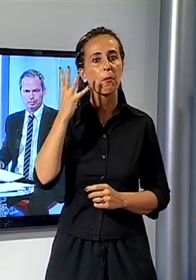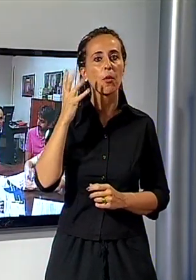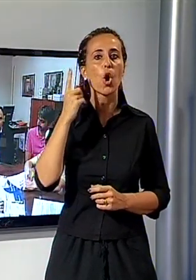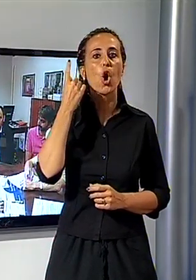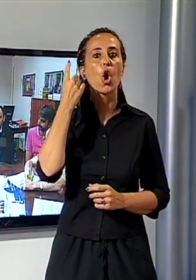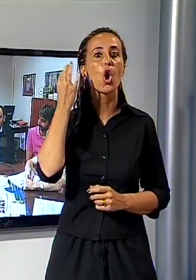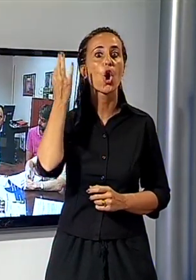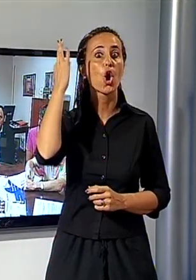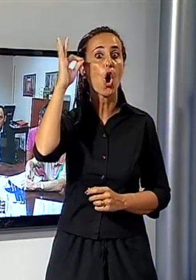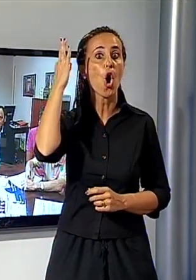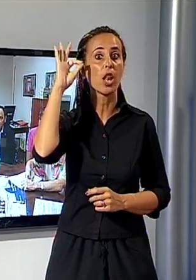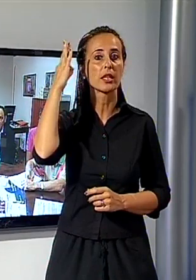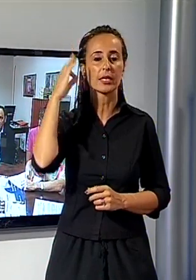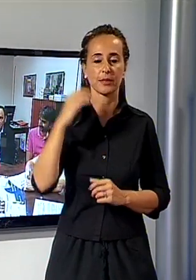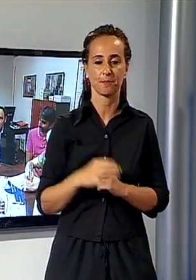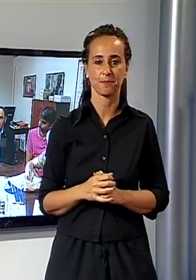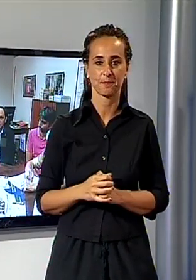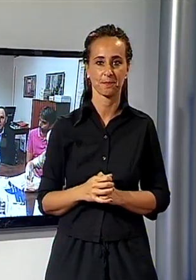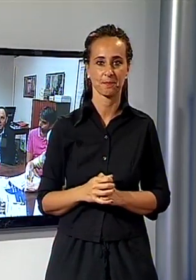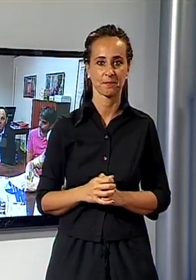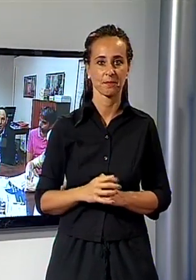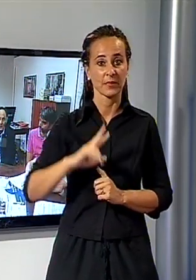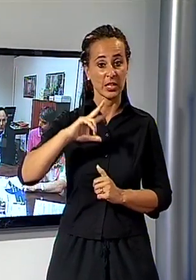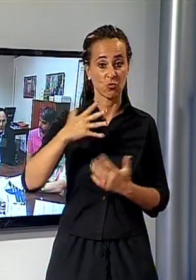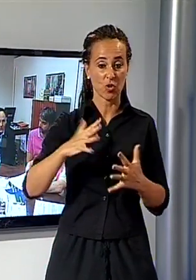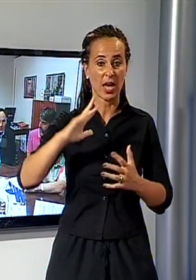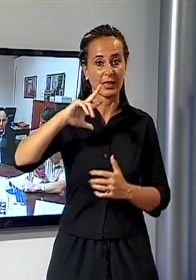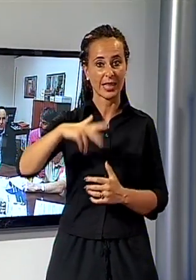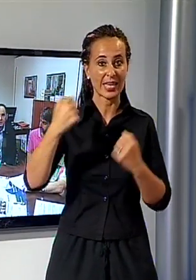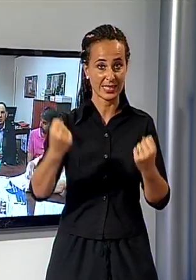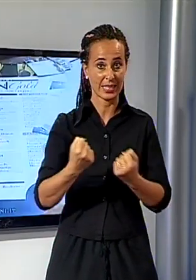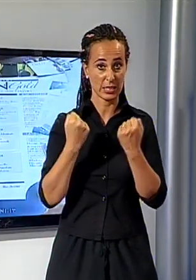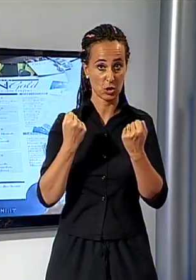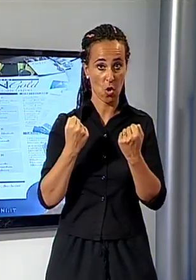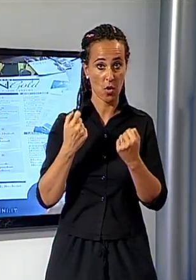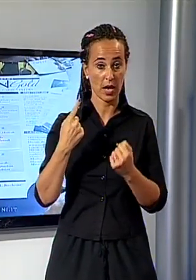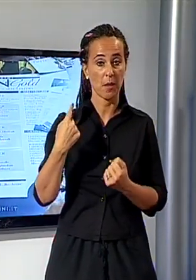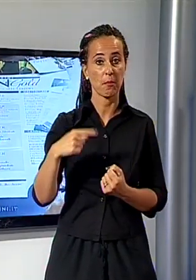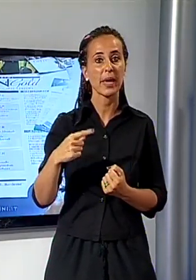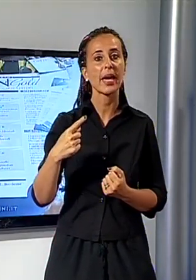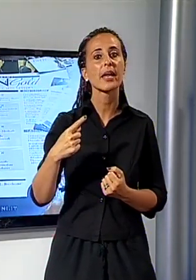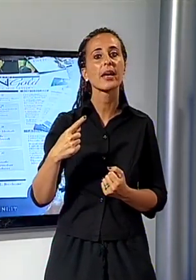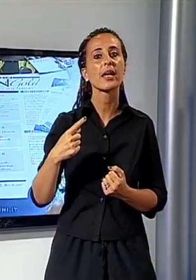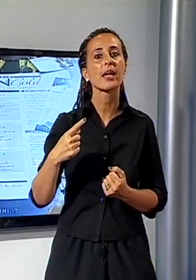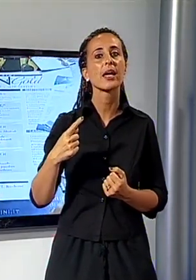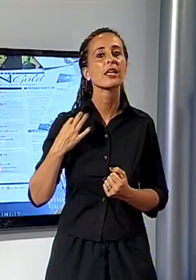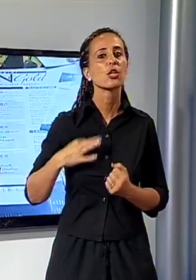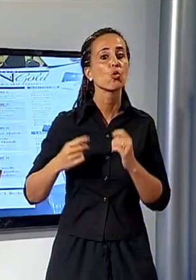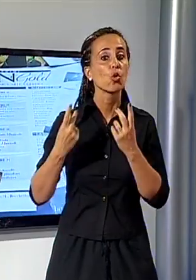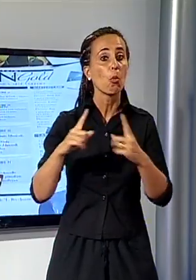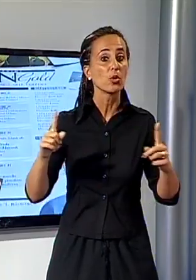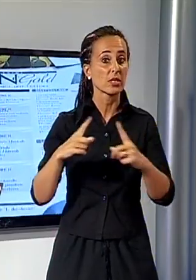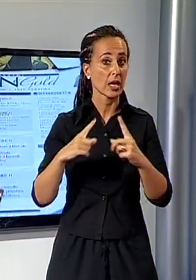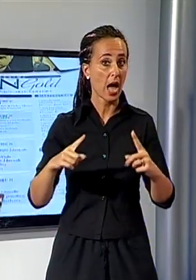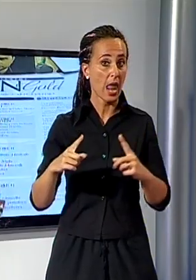Loredana Bertè in concerto sabato 12 settembre alle 21.30 al